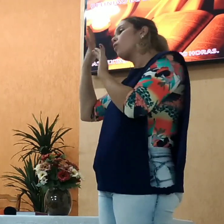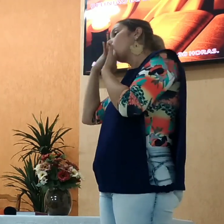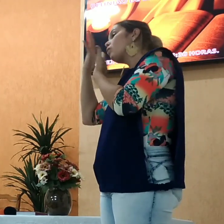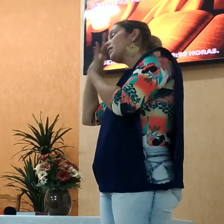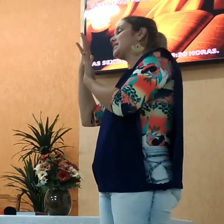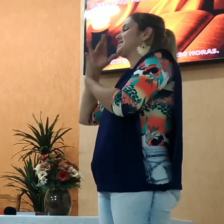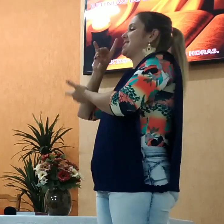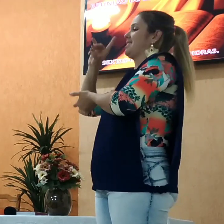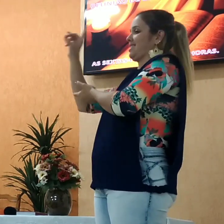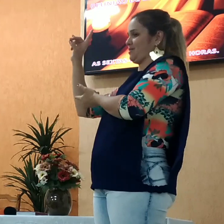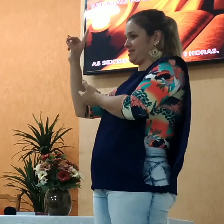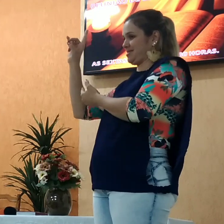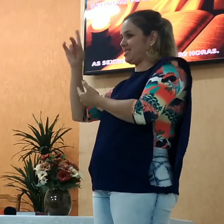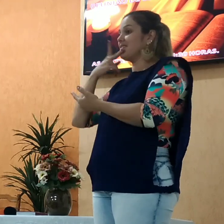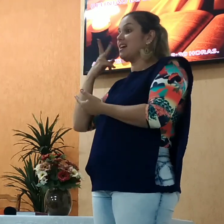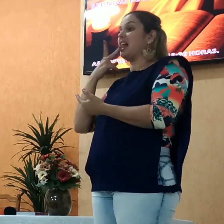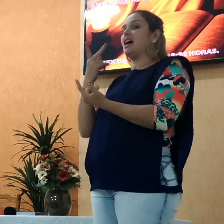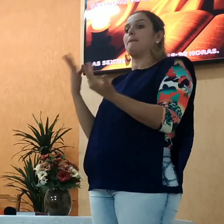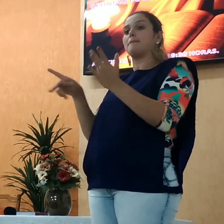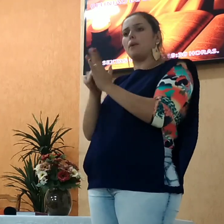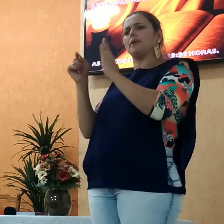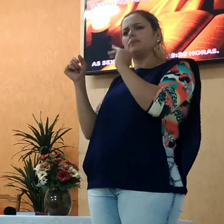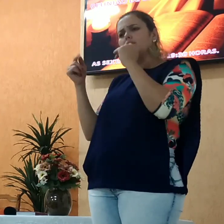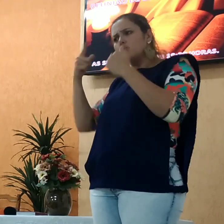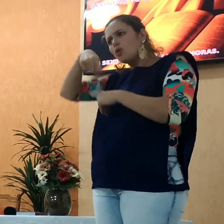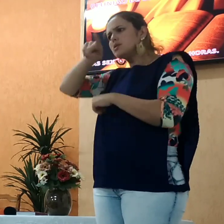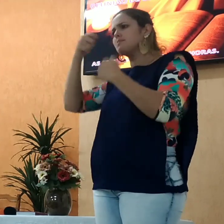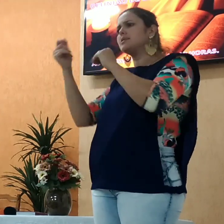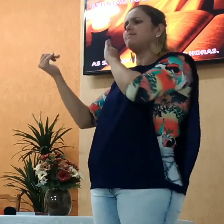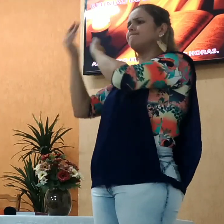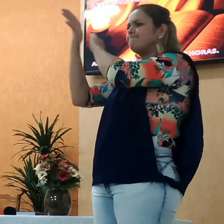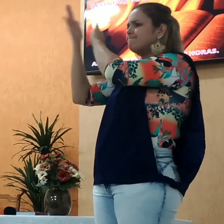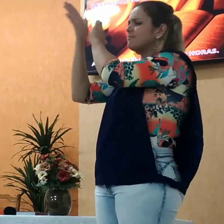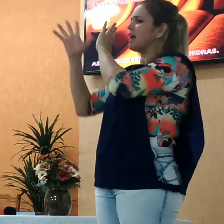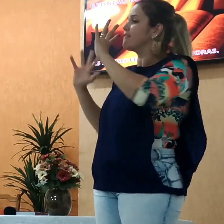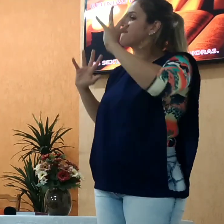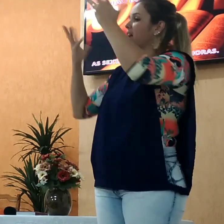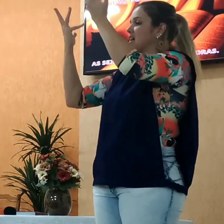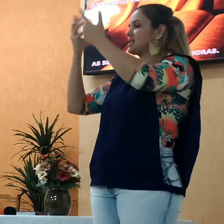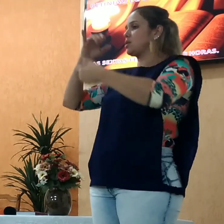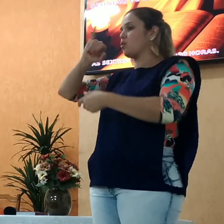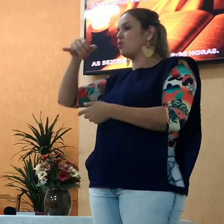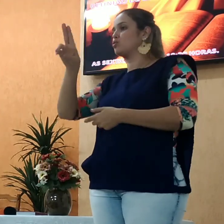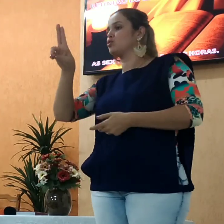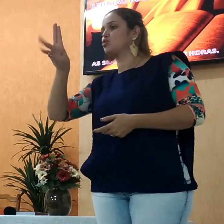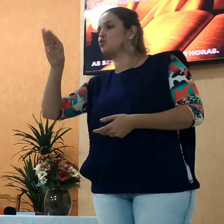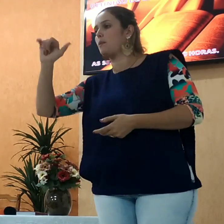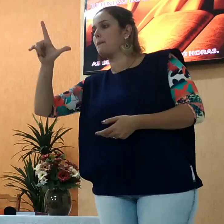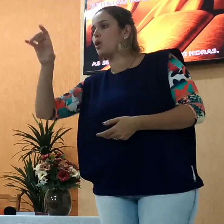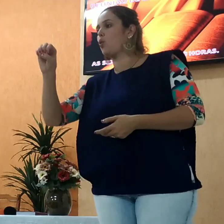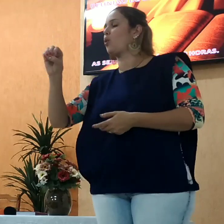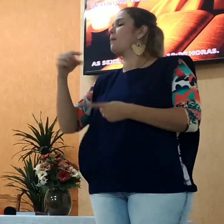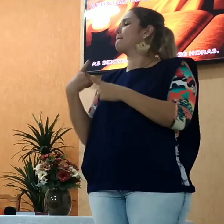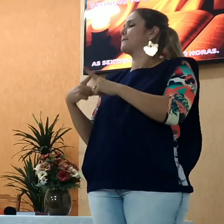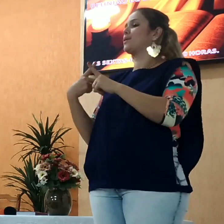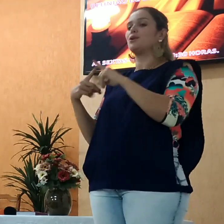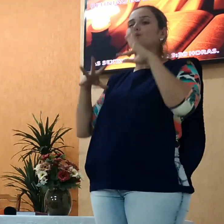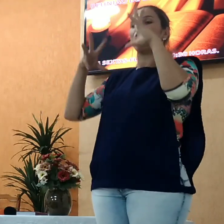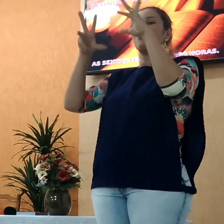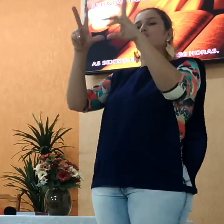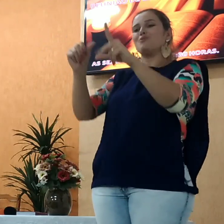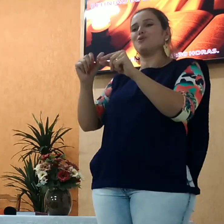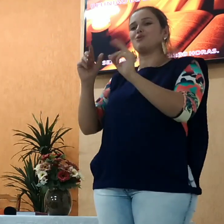seguinte: celebrai com júbilo ao Senhor todas as terras. Ele convida toda a